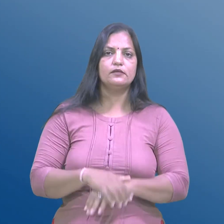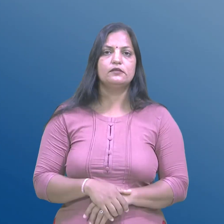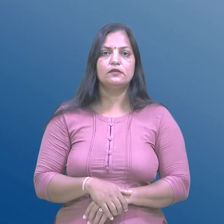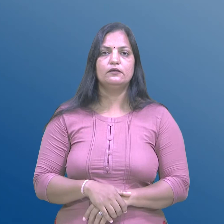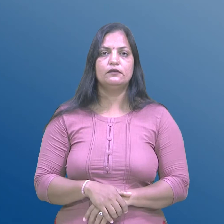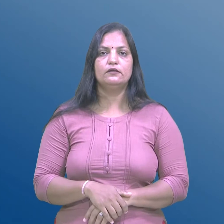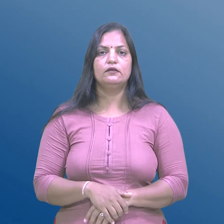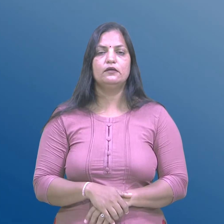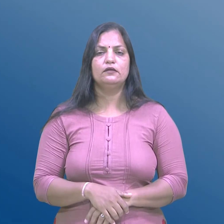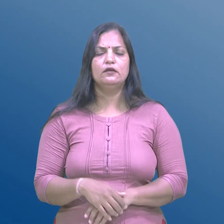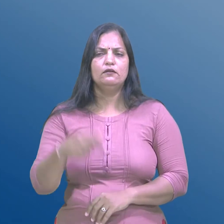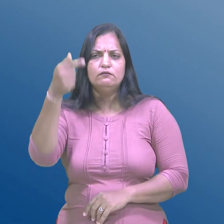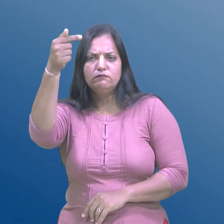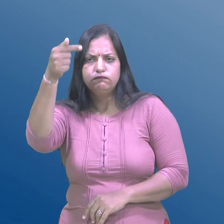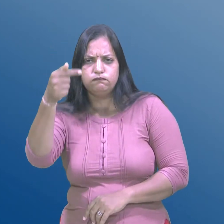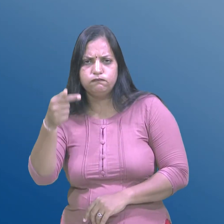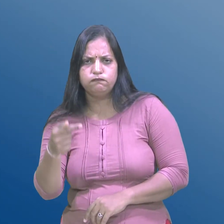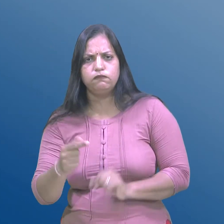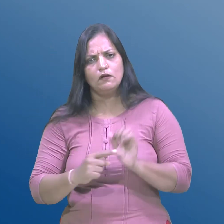પરિશિષ્ટમાં નિર્દેશિત કર્યા મુજબની વિકલાંગતા.